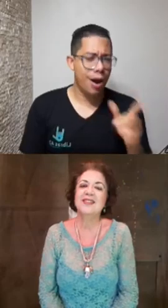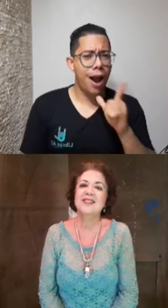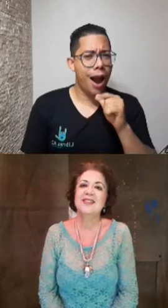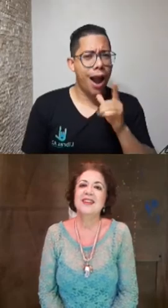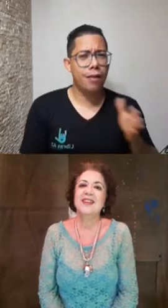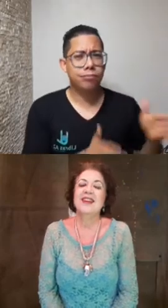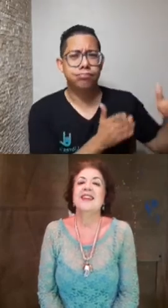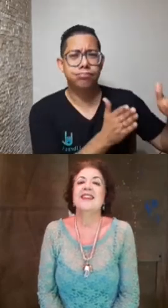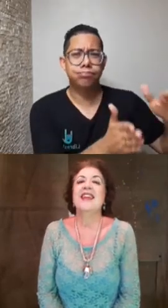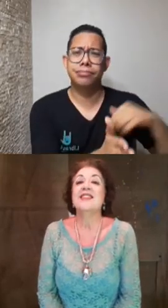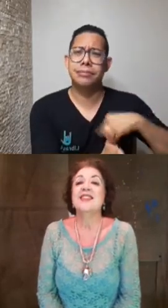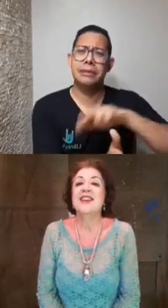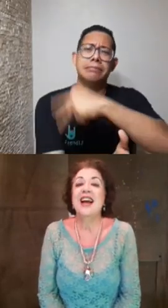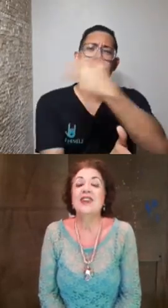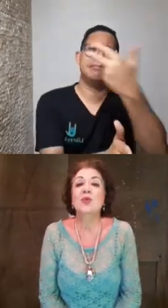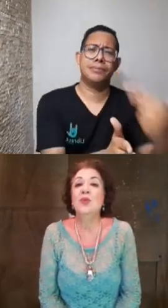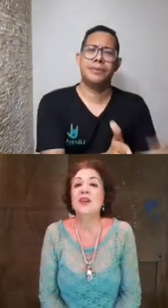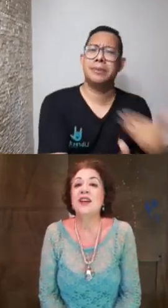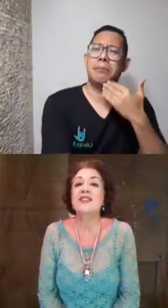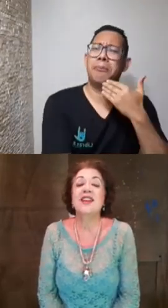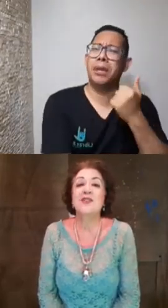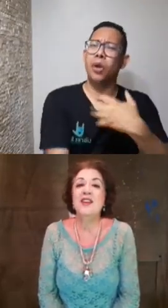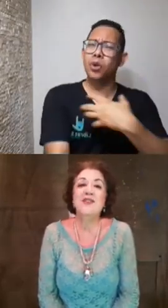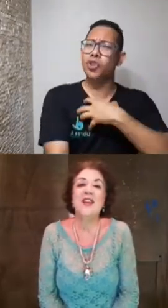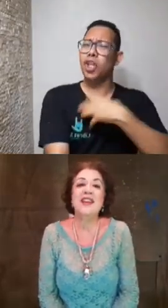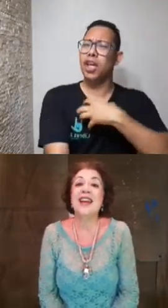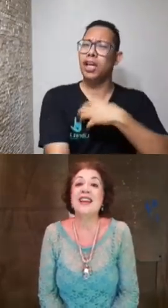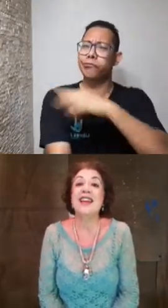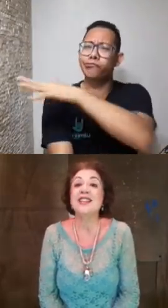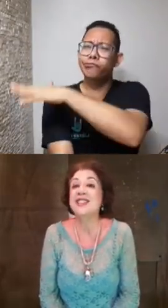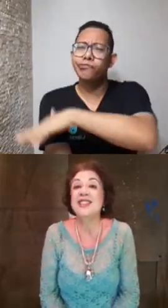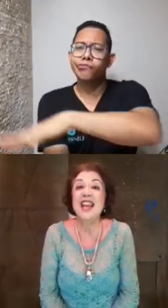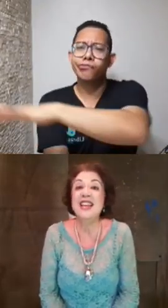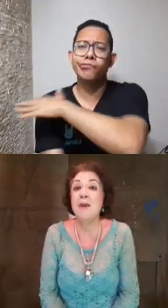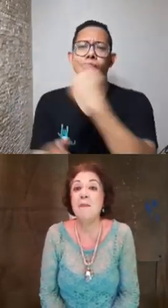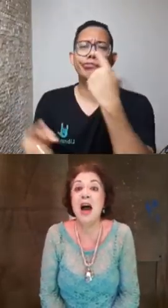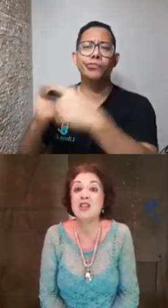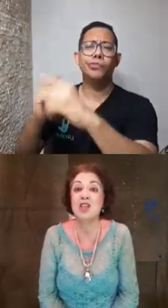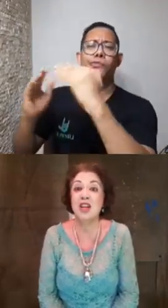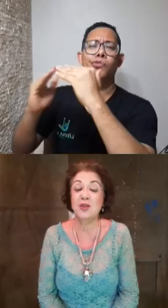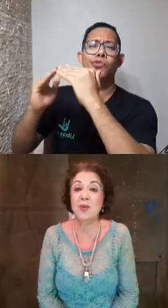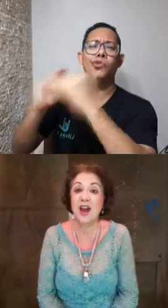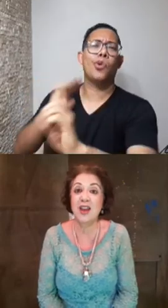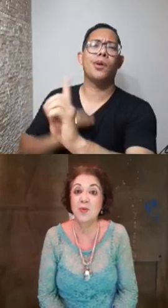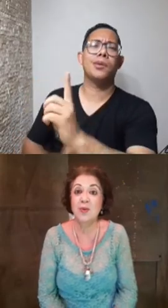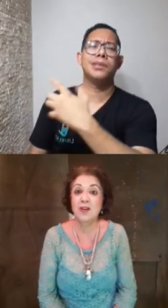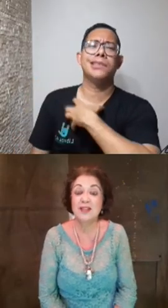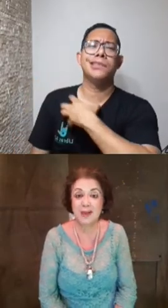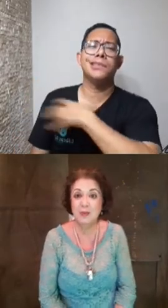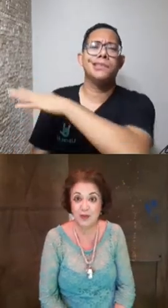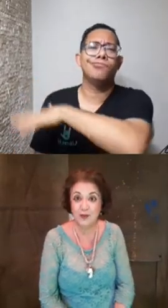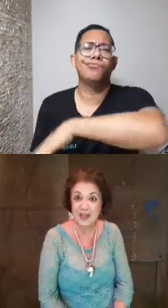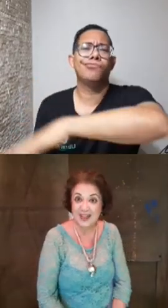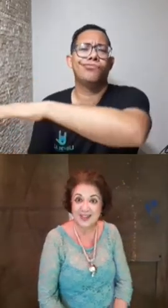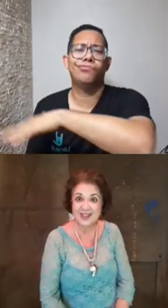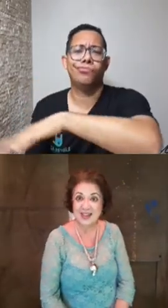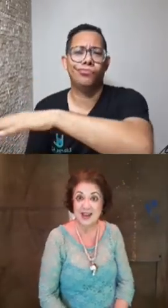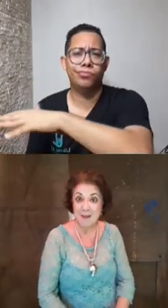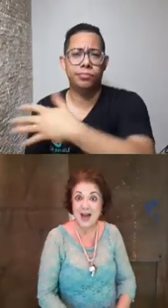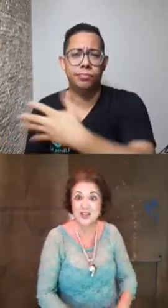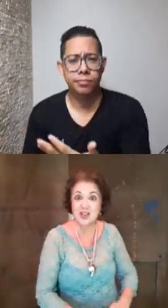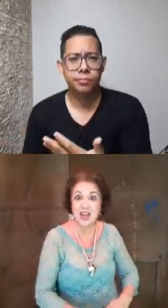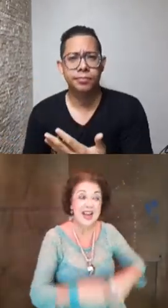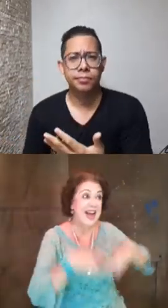d'água, das criaturas que vivem na terceira margem do rio. Sabe onde fica a